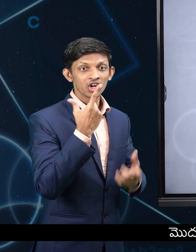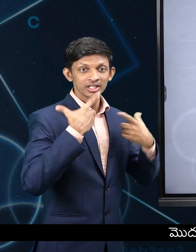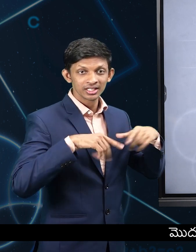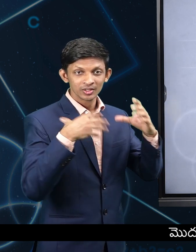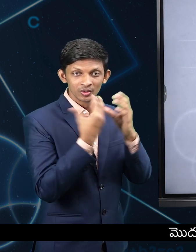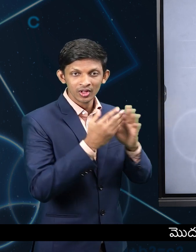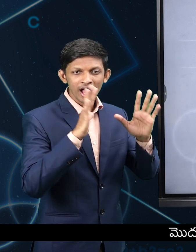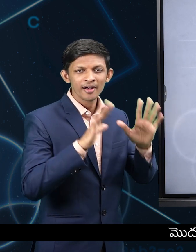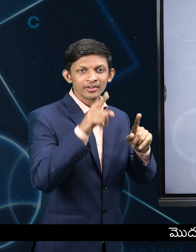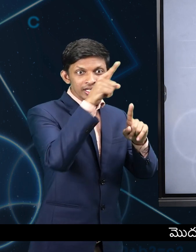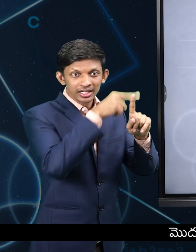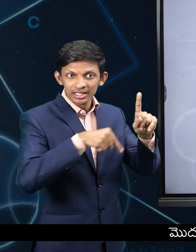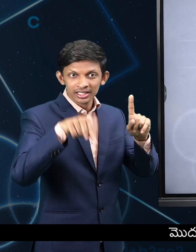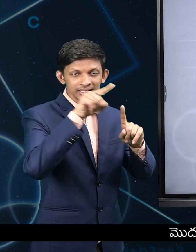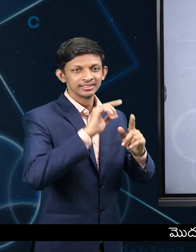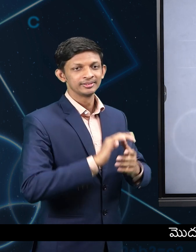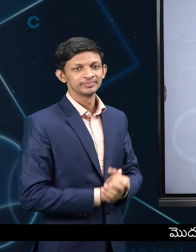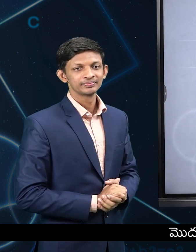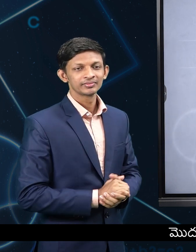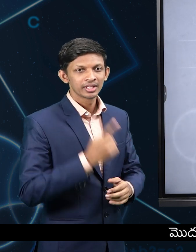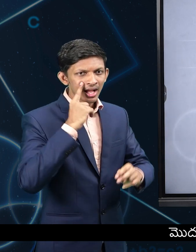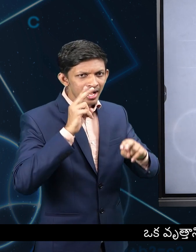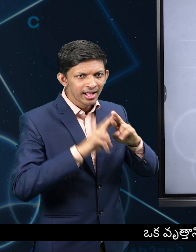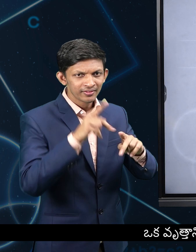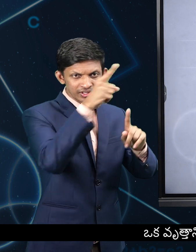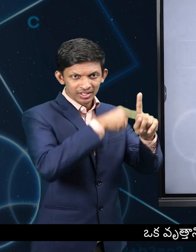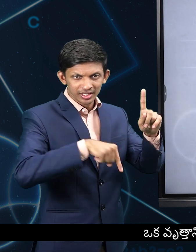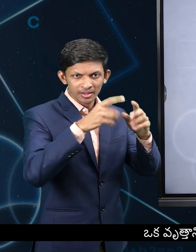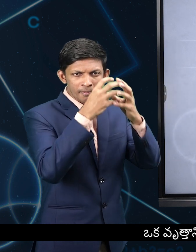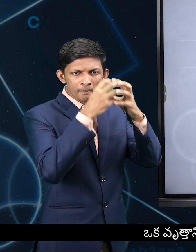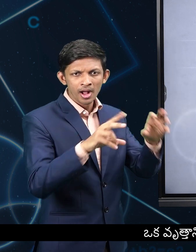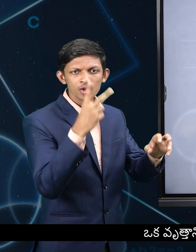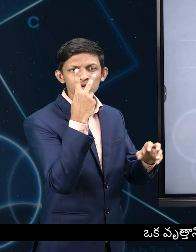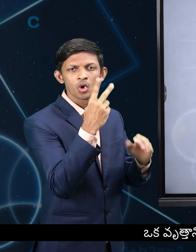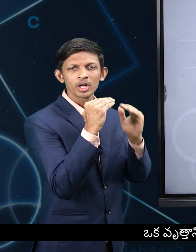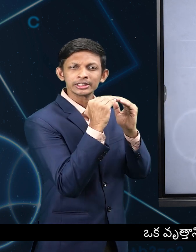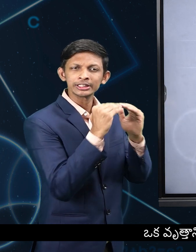మొదట మనం ఒక వృత్తాన్ని తీసుకుందాం. ఒక వృత్తాన్ని రెండు సమాన రంగాలుగా